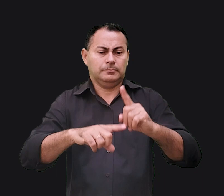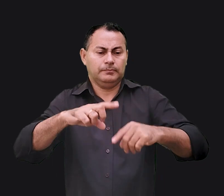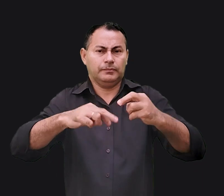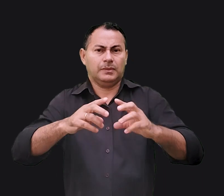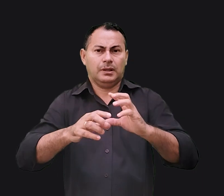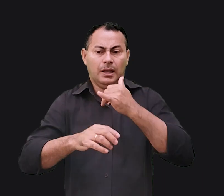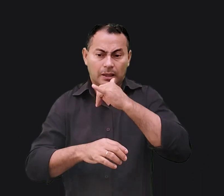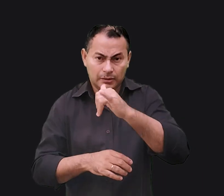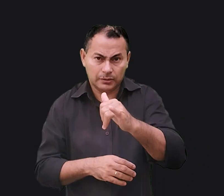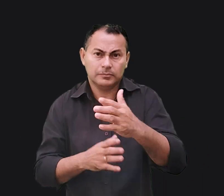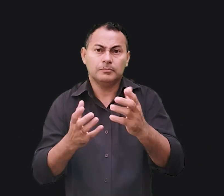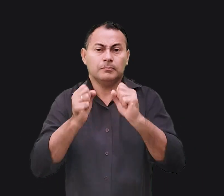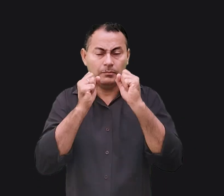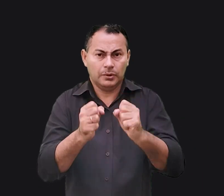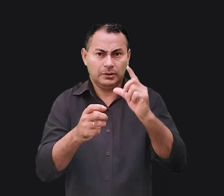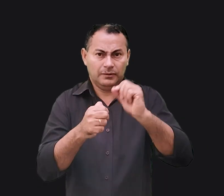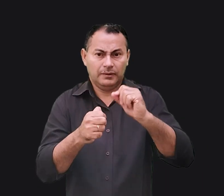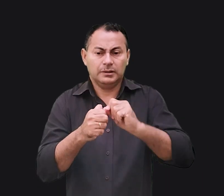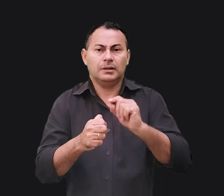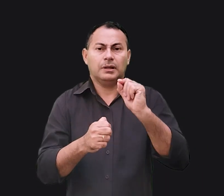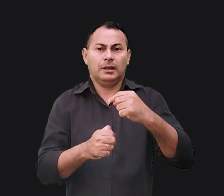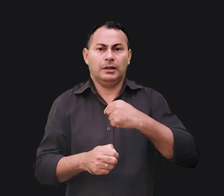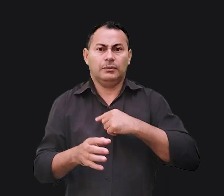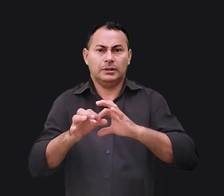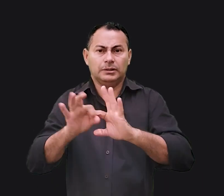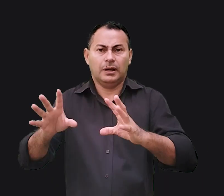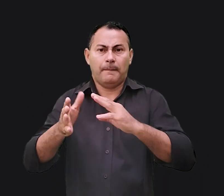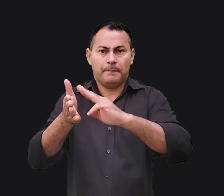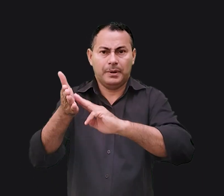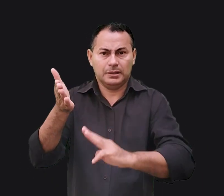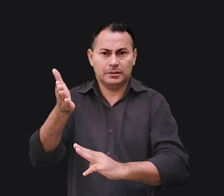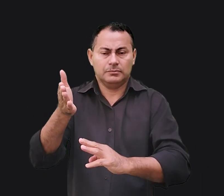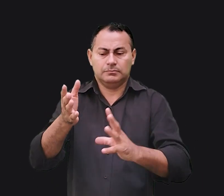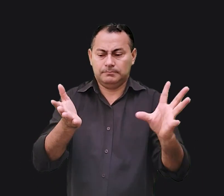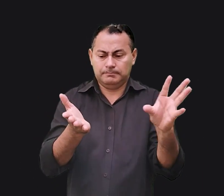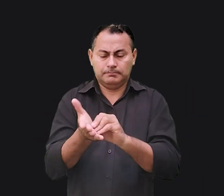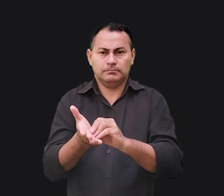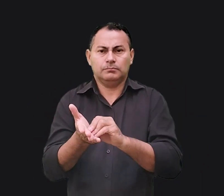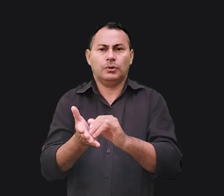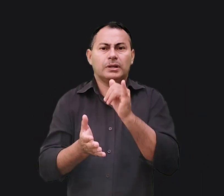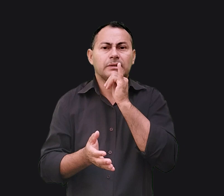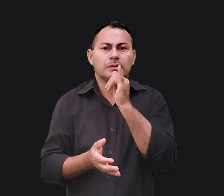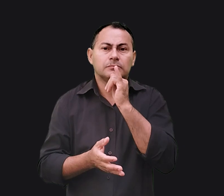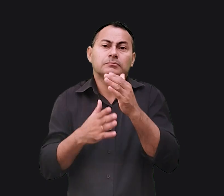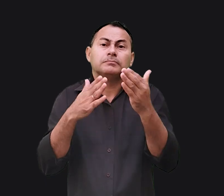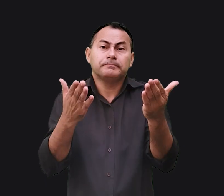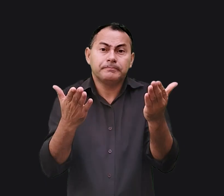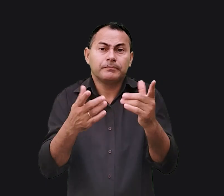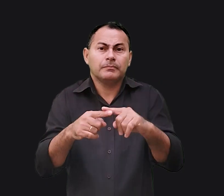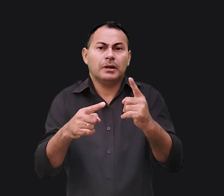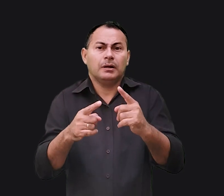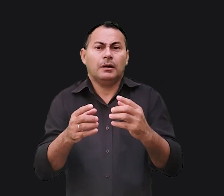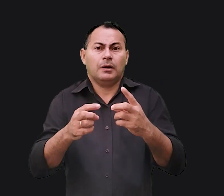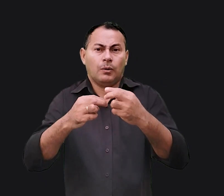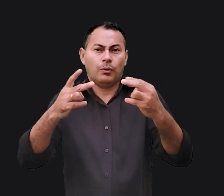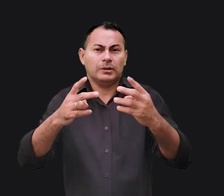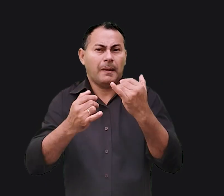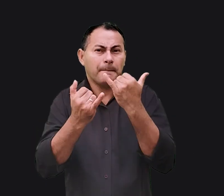equipamentos eletrônicos, que poderiam fazer com que eu deixasse a mensagem gravada, por exemplo. Bom, mas foi alguma coisa parecida